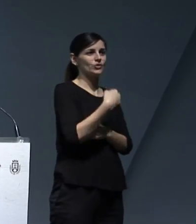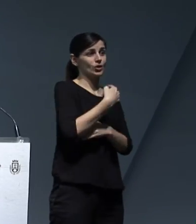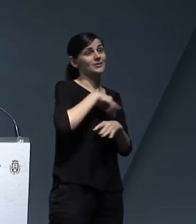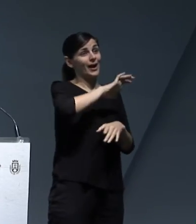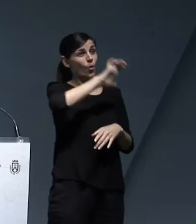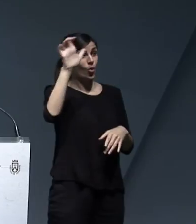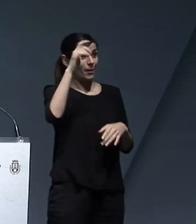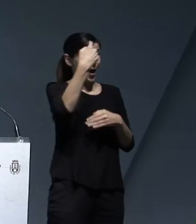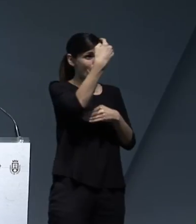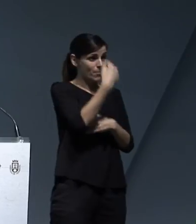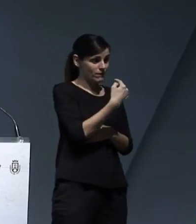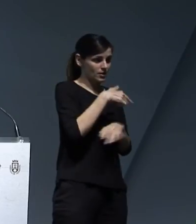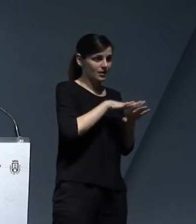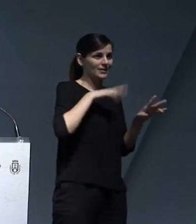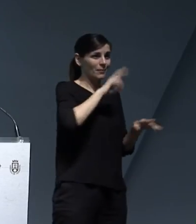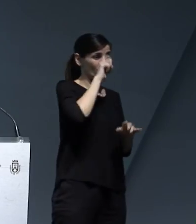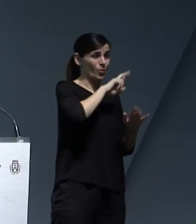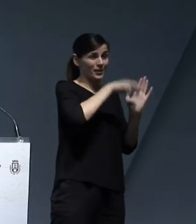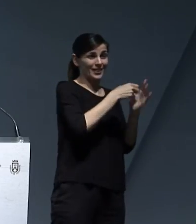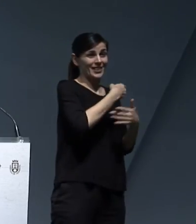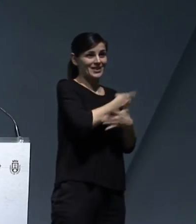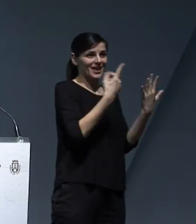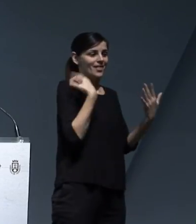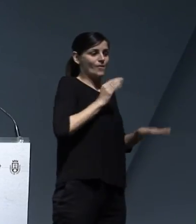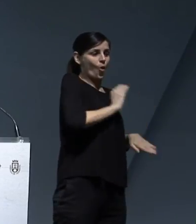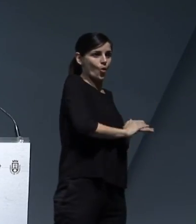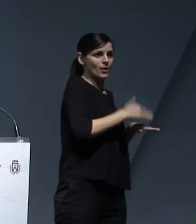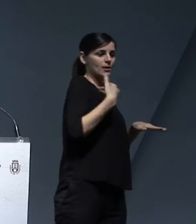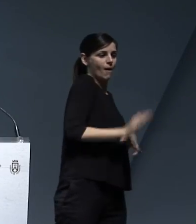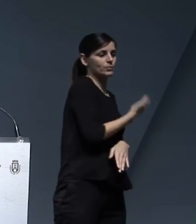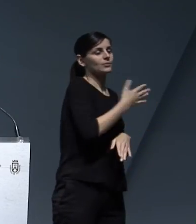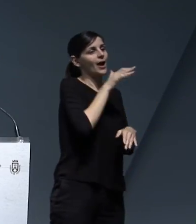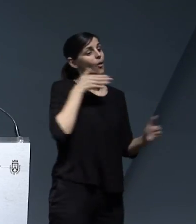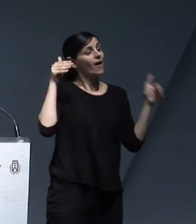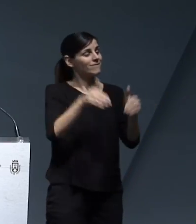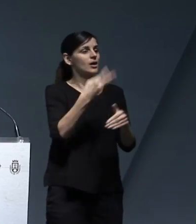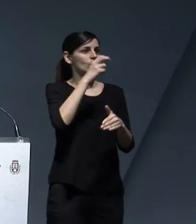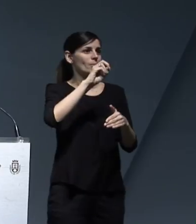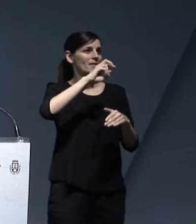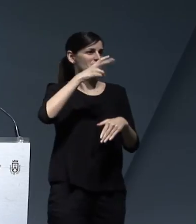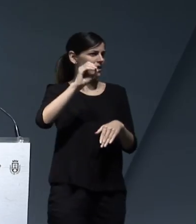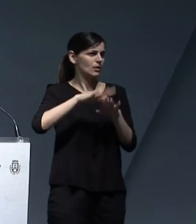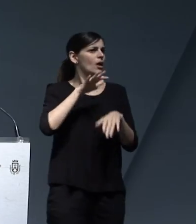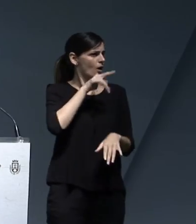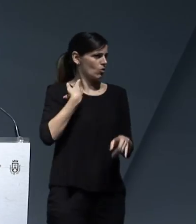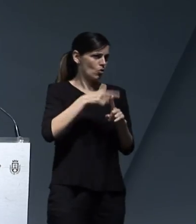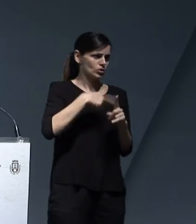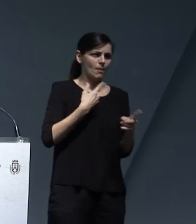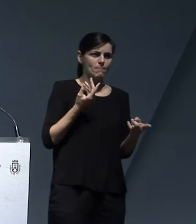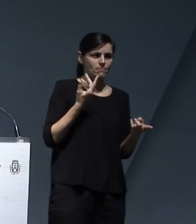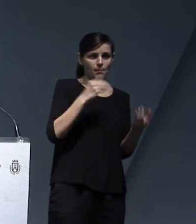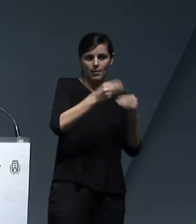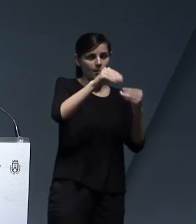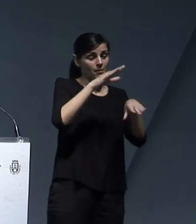biodegradables en el 2016. Y son otras muchas las consideraciones que podría hacer, que obviamente no es el